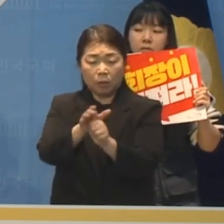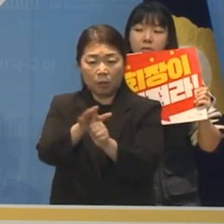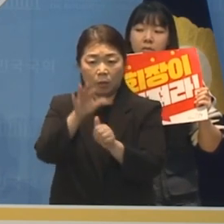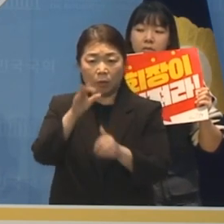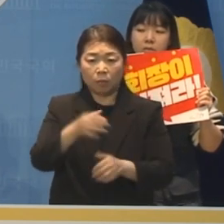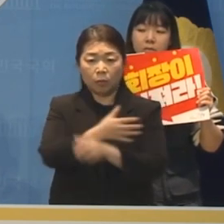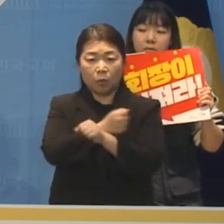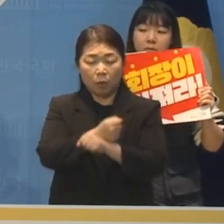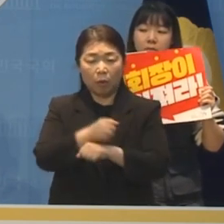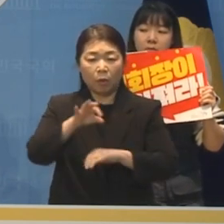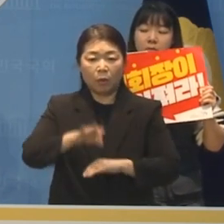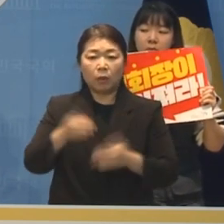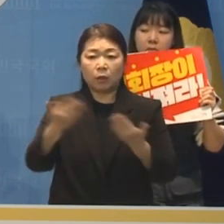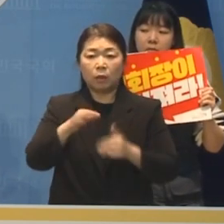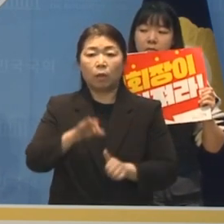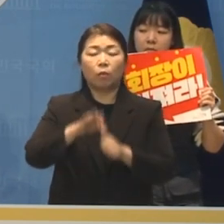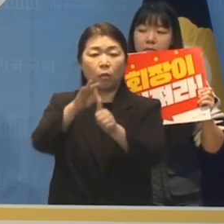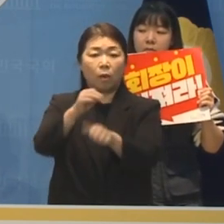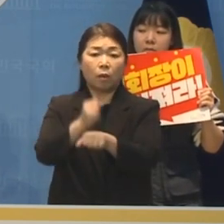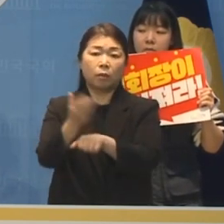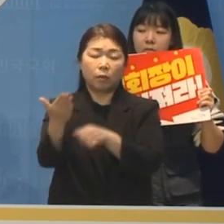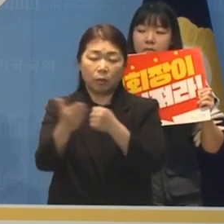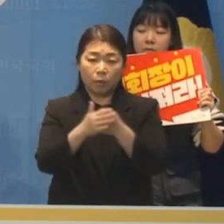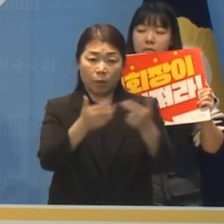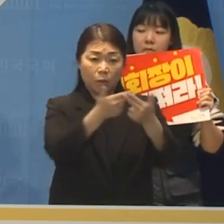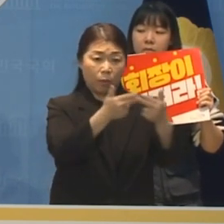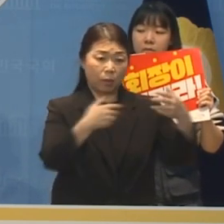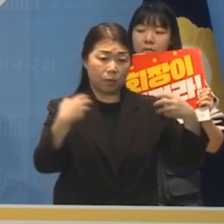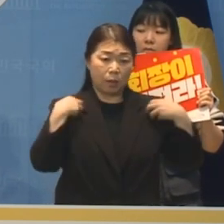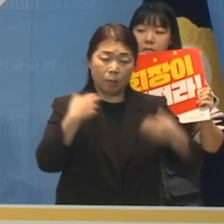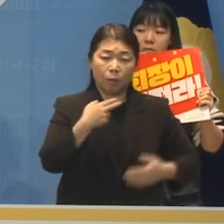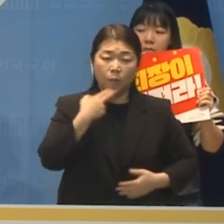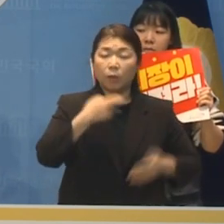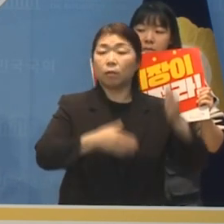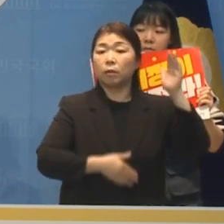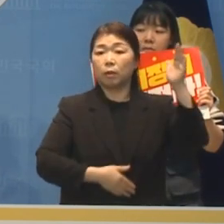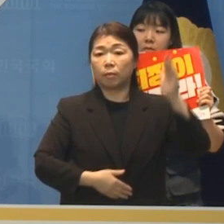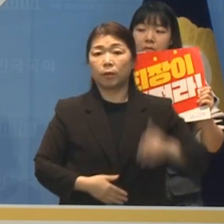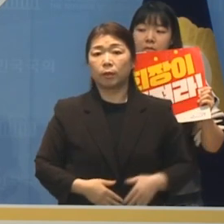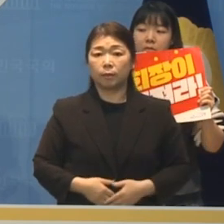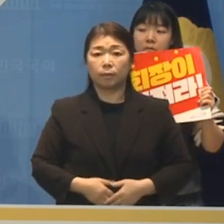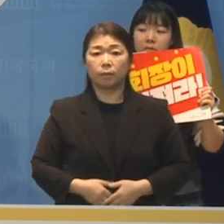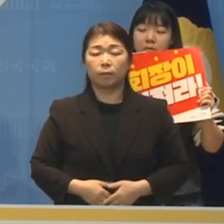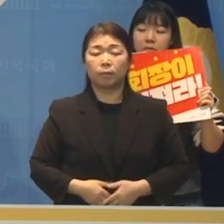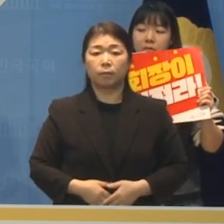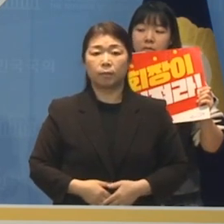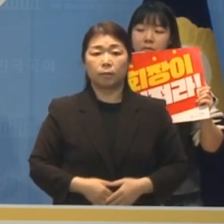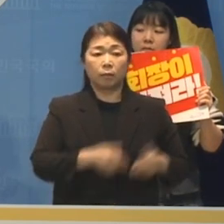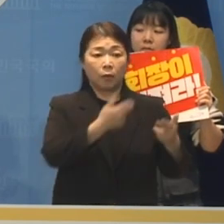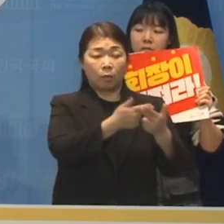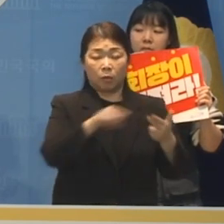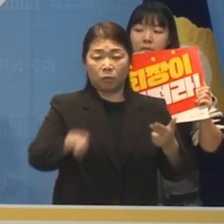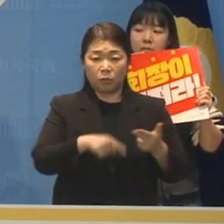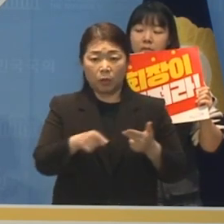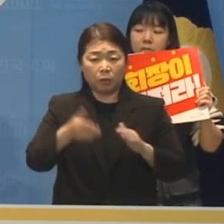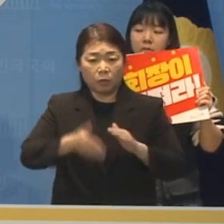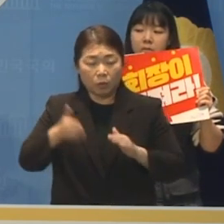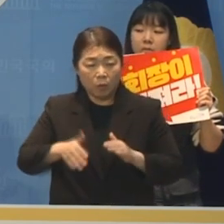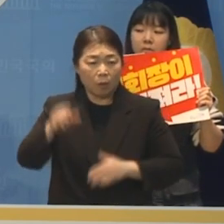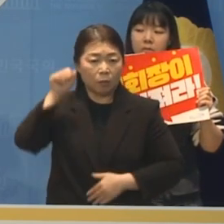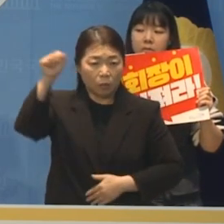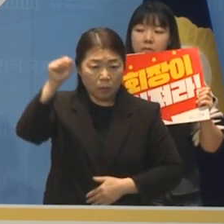고용이라는 이유로 협회는 아무런 책임을 지지 않아도 된다고 합니다. 협회는 우리의 정당한